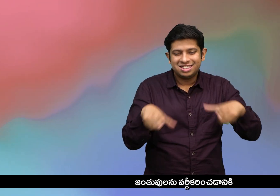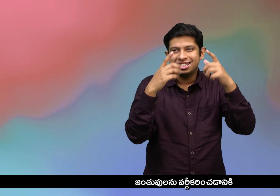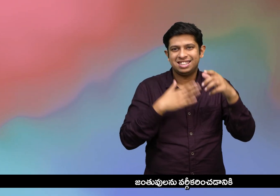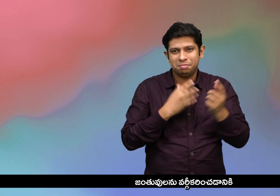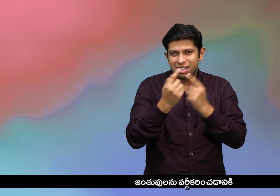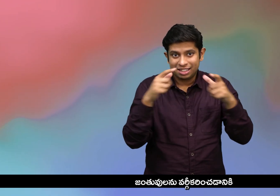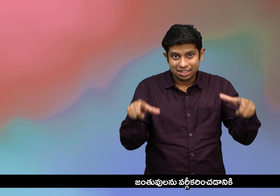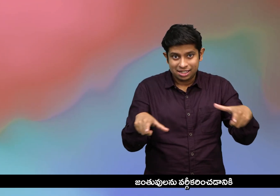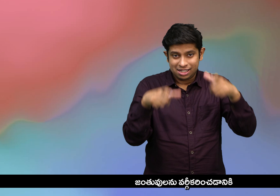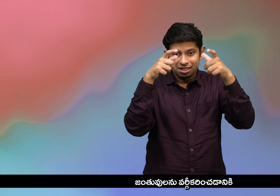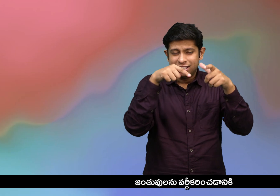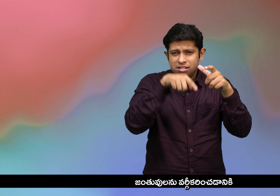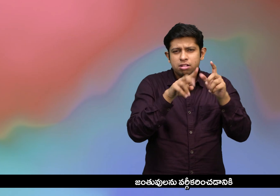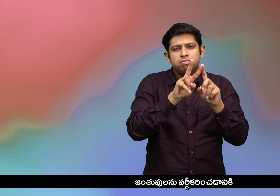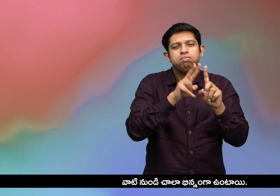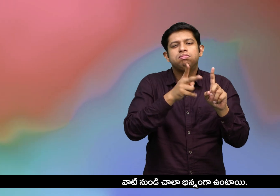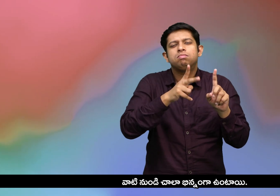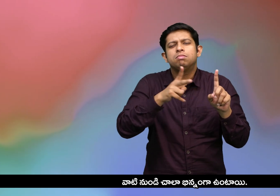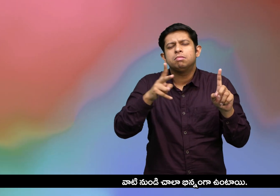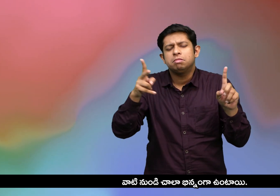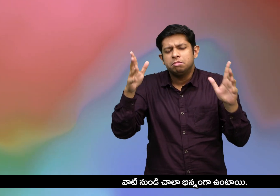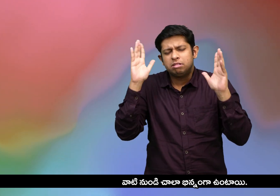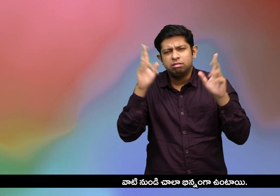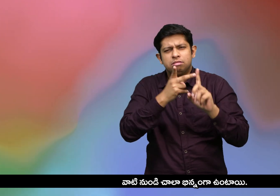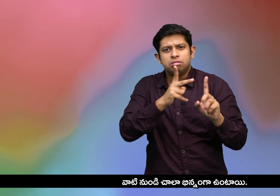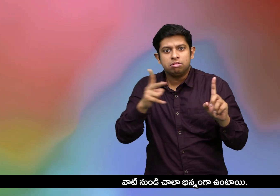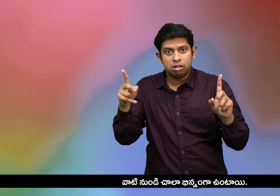జంతువులను వర్గీకరించడానికి వాటి నుండి చాలా భిన్నంగా ఉంటాయి.